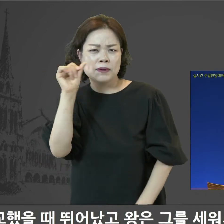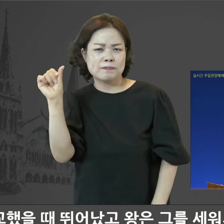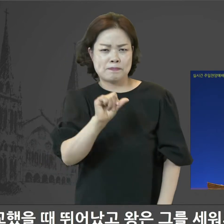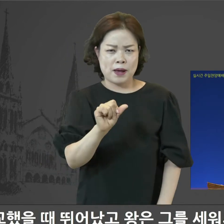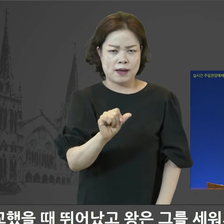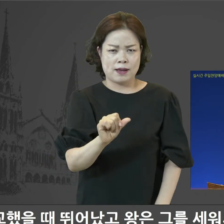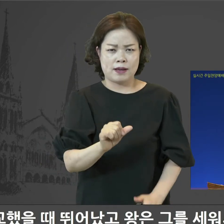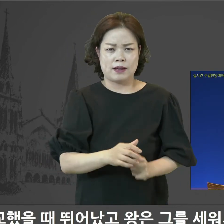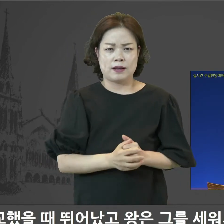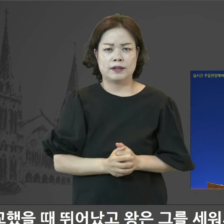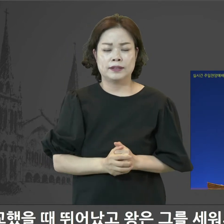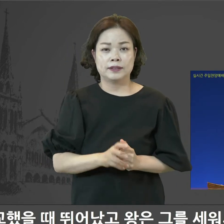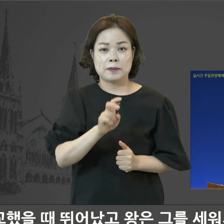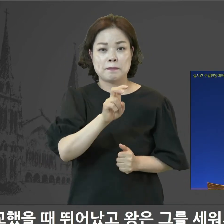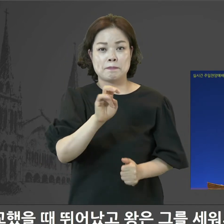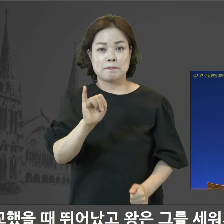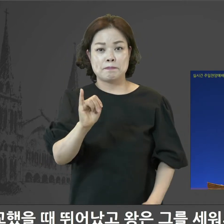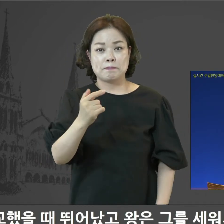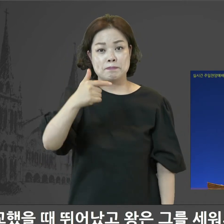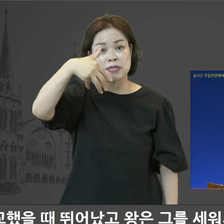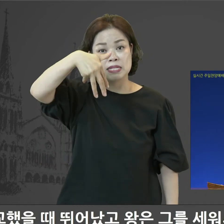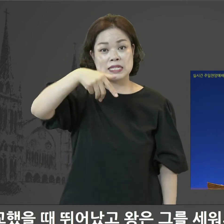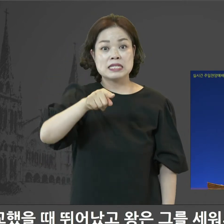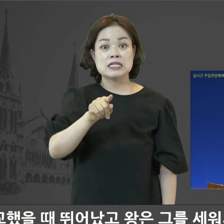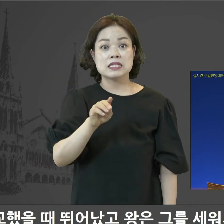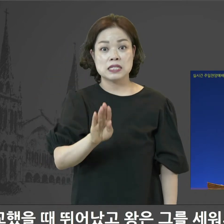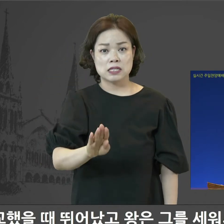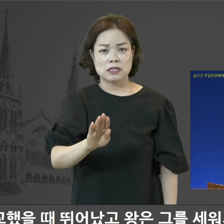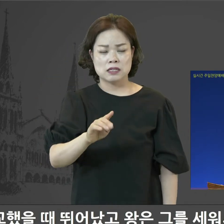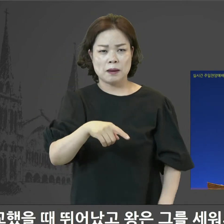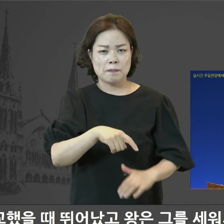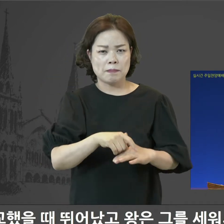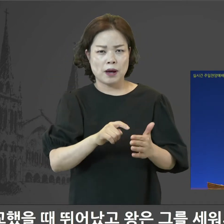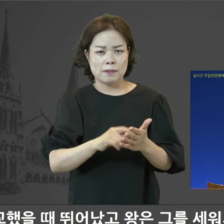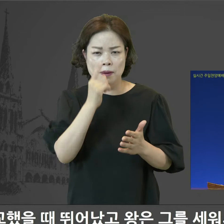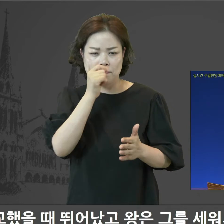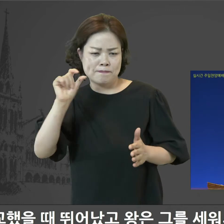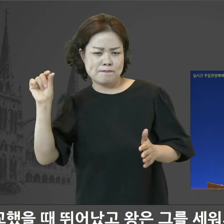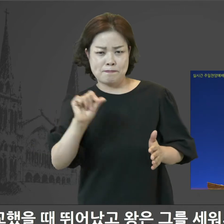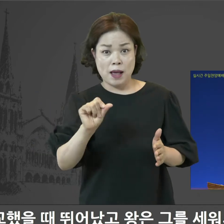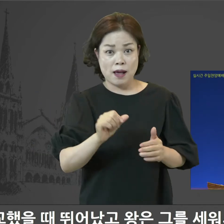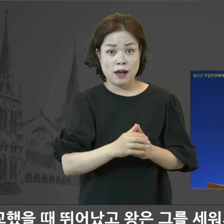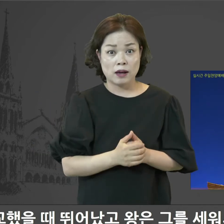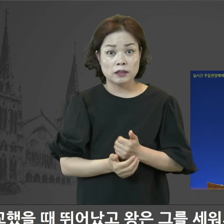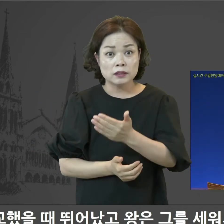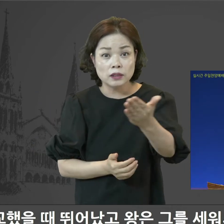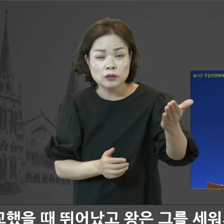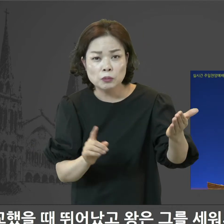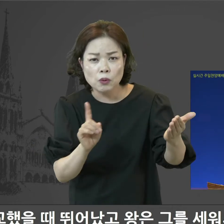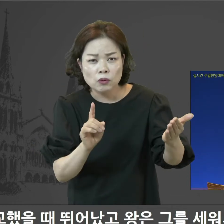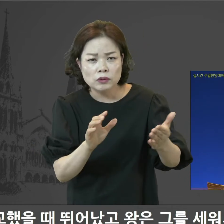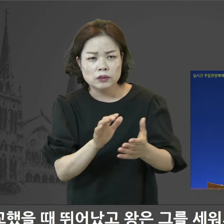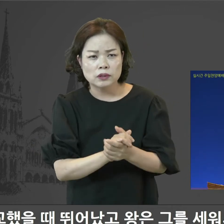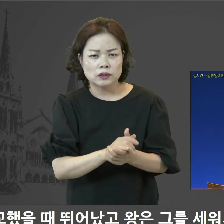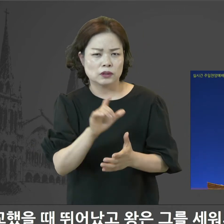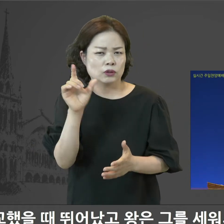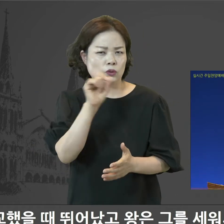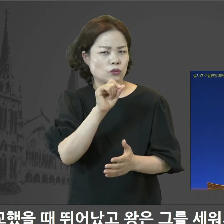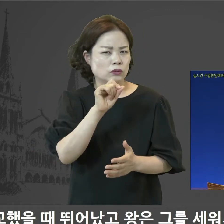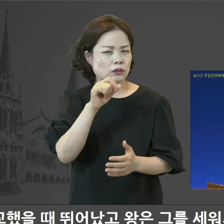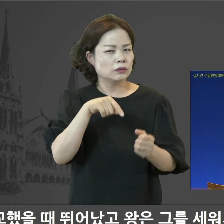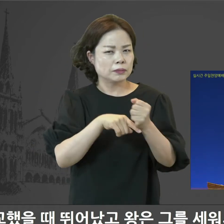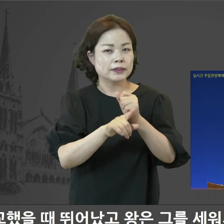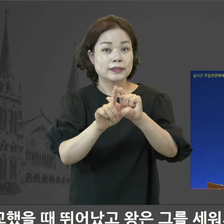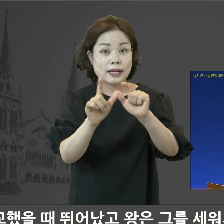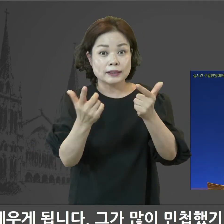민첩하였기 때문이다 라고 성경은 증거해 줍니다. 마음이 민첩하다. 여러분, 이것은 단순히 속도의 의미는 아닐